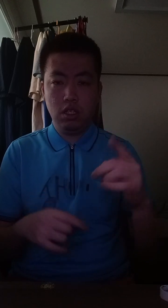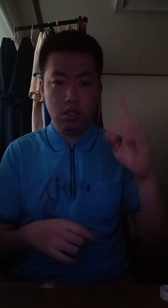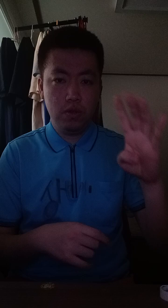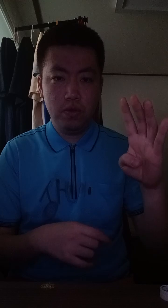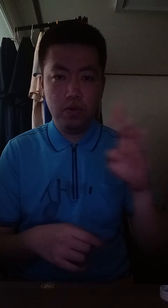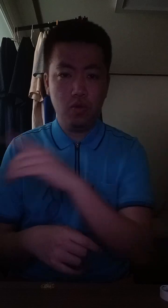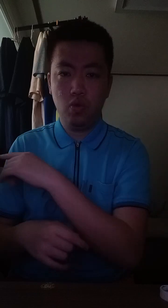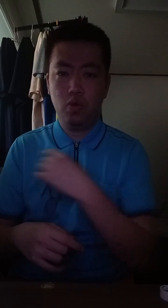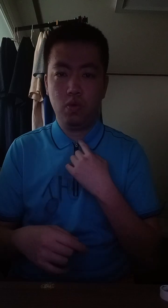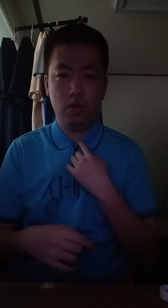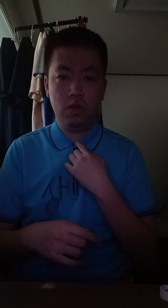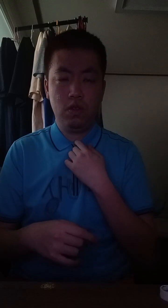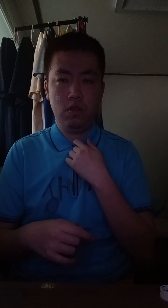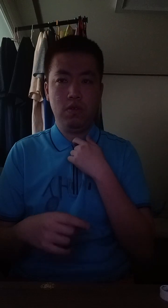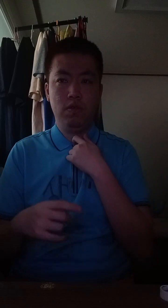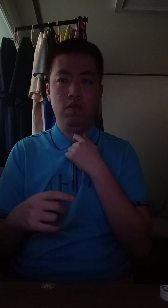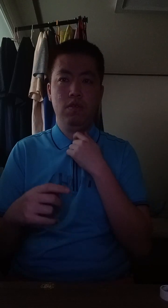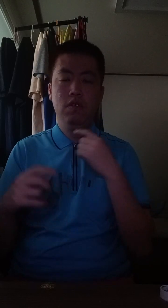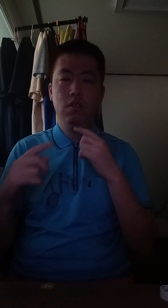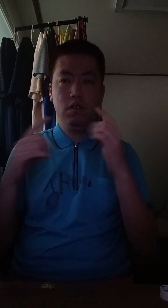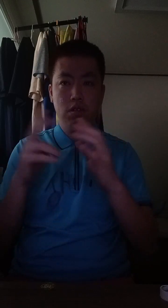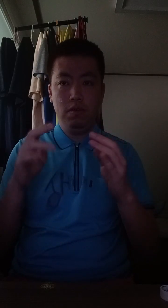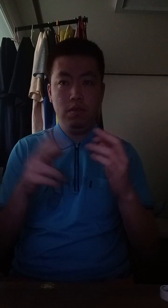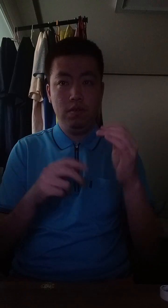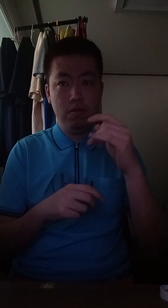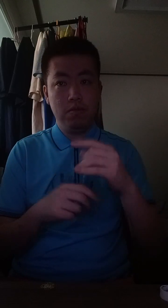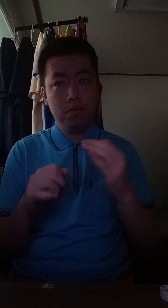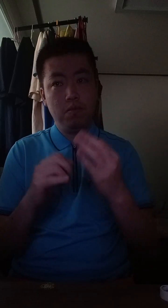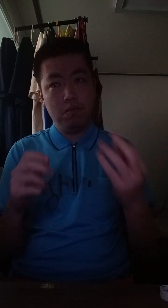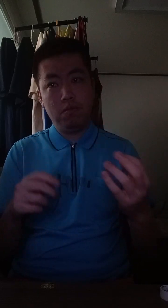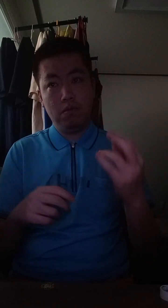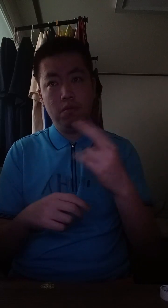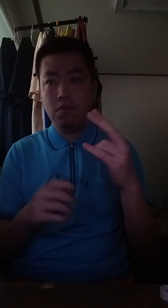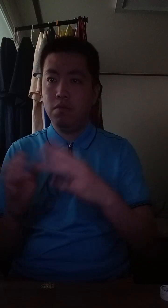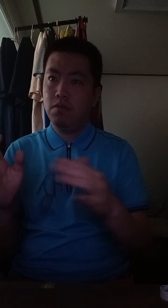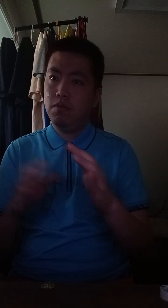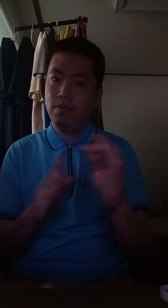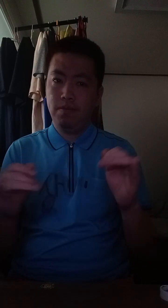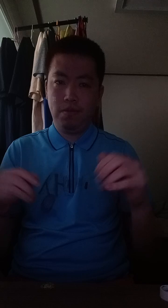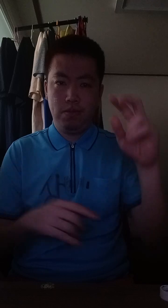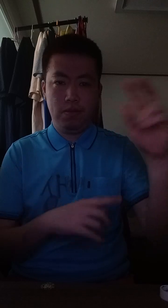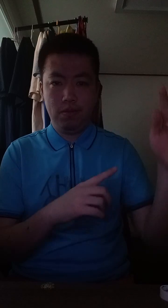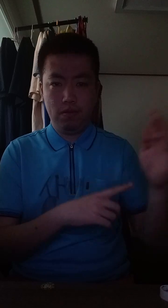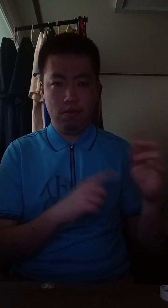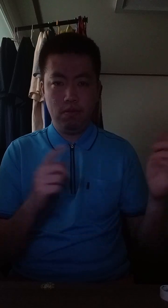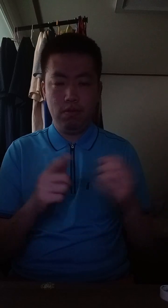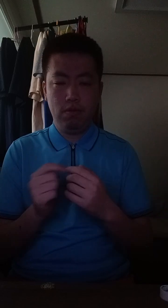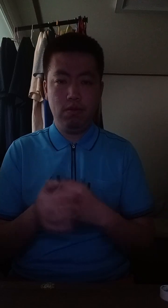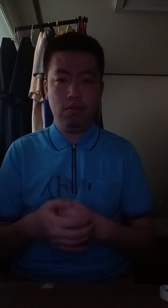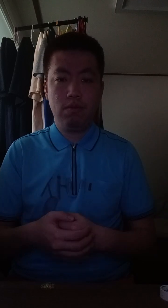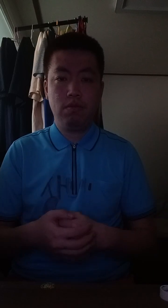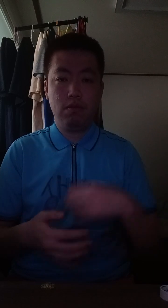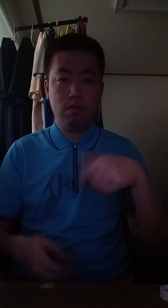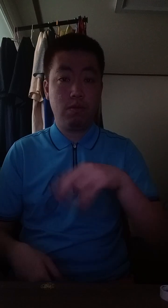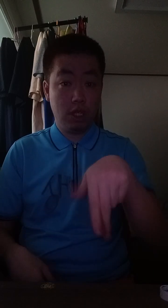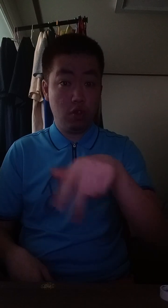4호선은 5.6%, 5에서 8호선은 8.2%에 불과한 것으로 조사됐습니다. 나머지는 고쳐